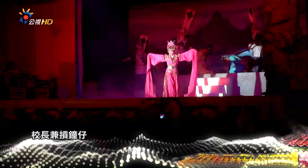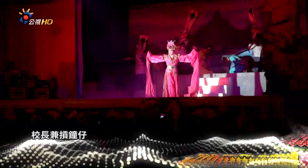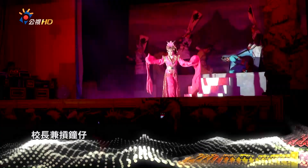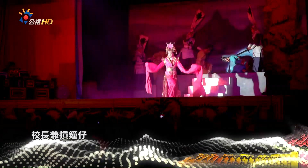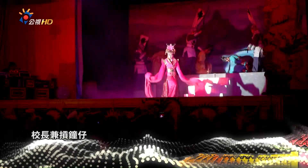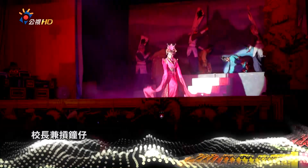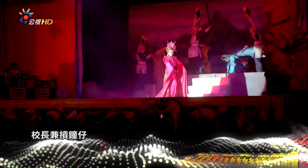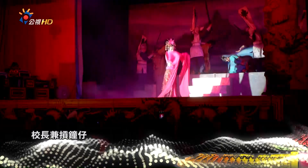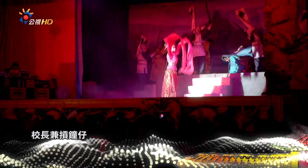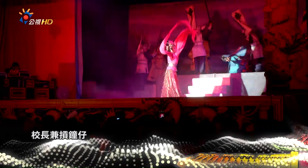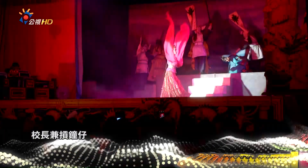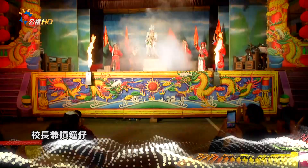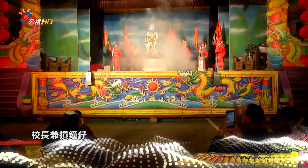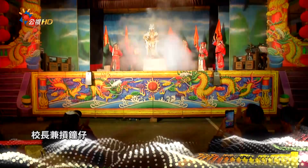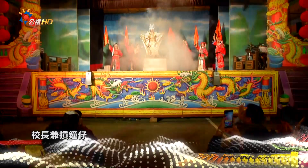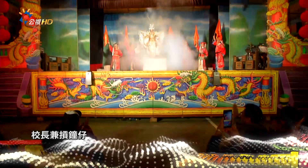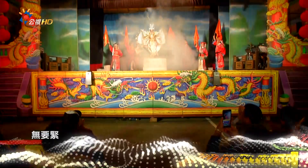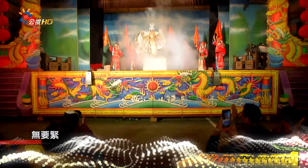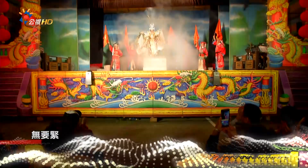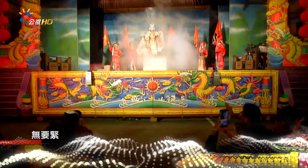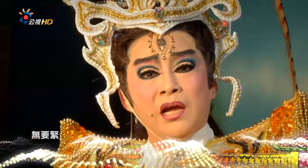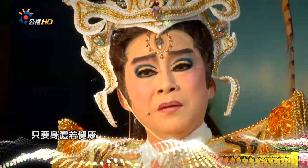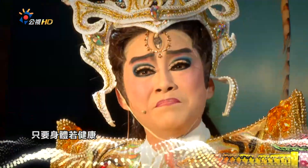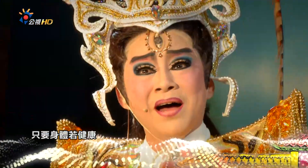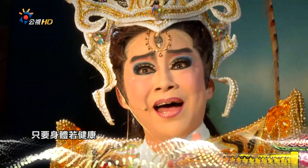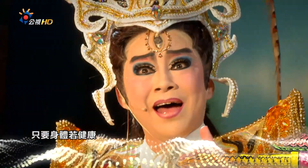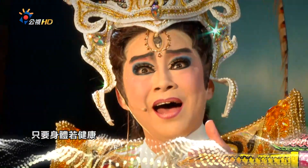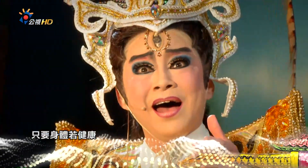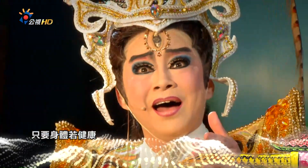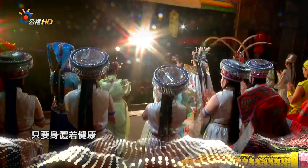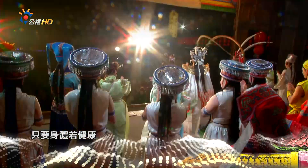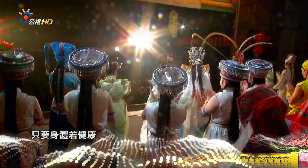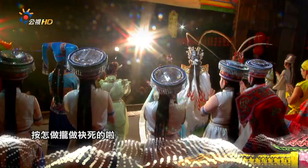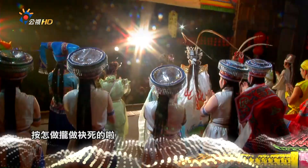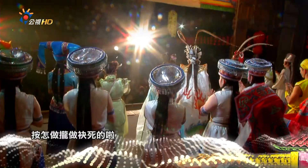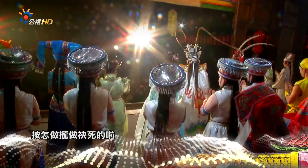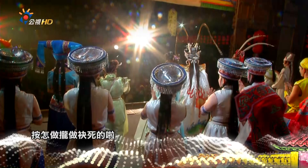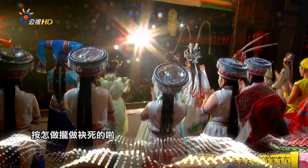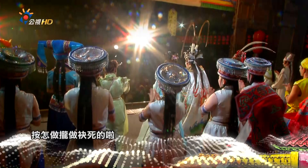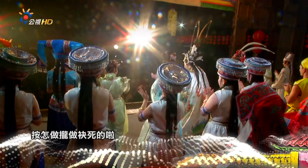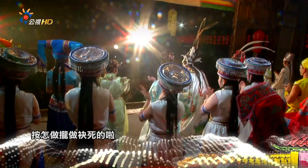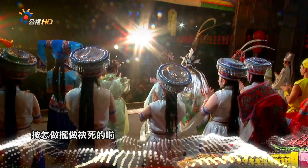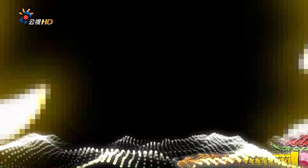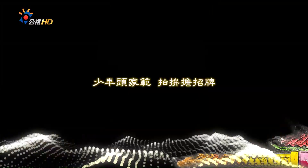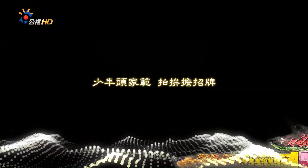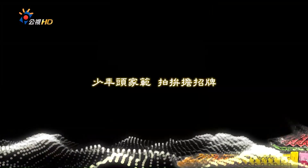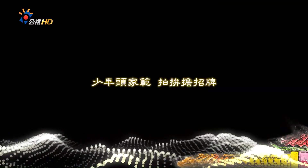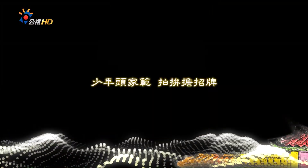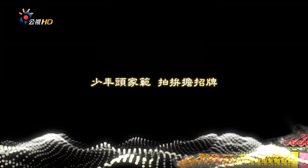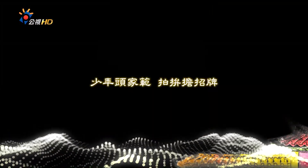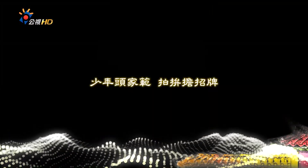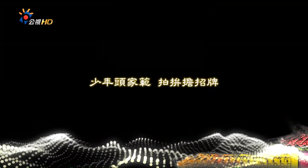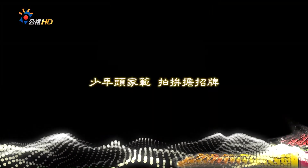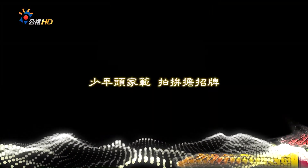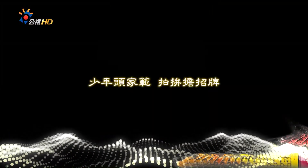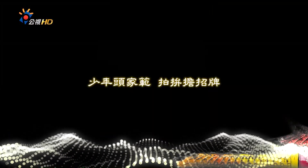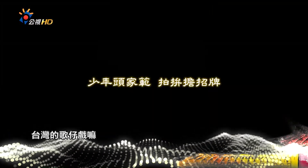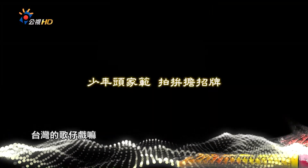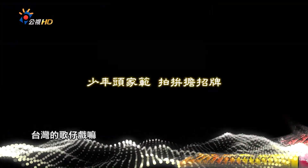校长兼讲情啊，没关系，只要身体若健康，安怎做拢做袂死的啦。 台湾